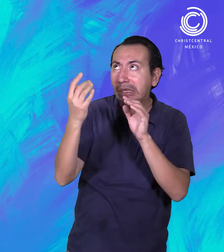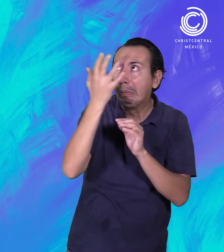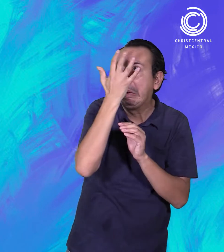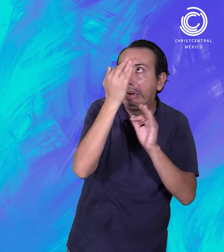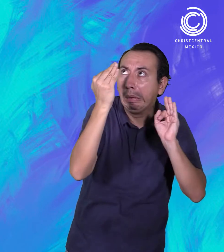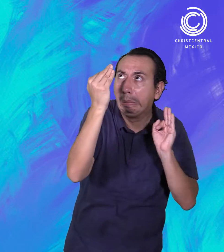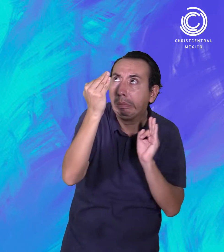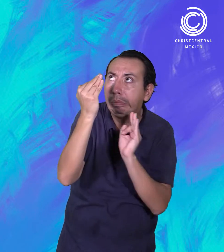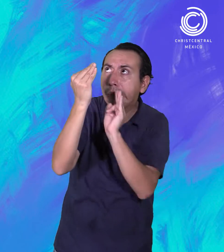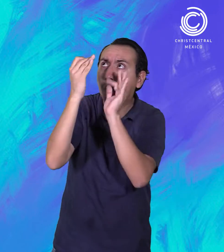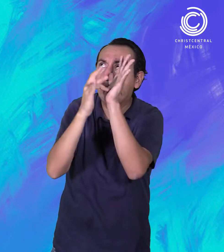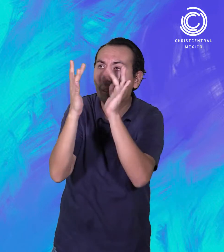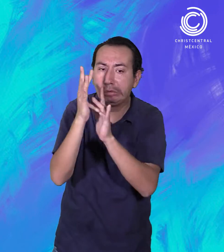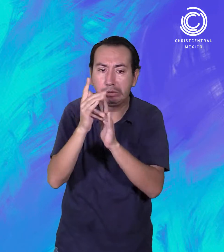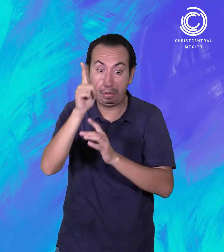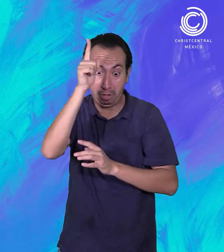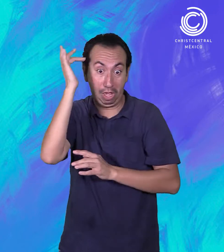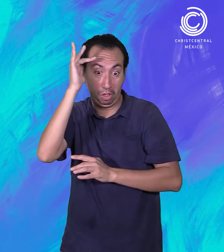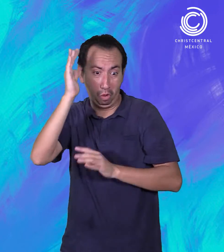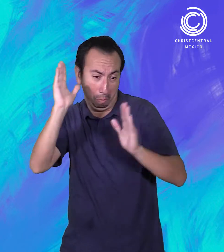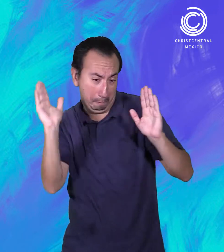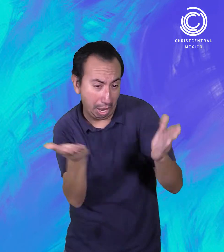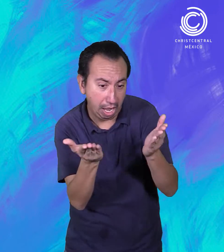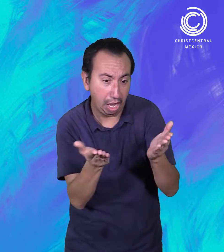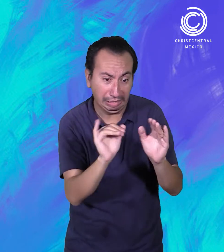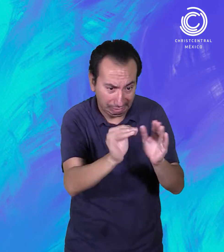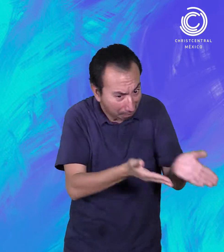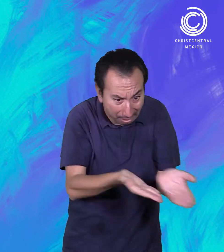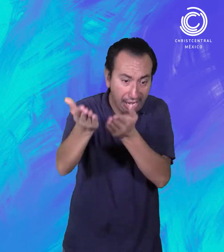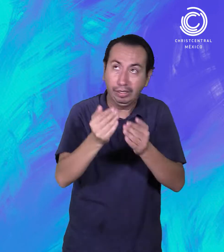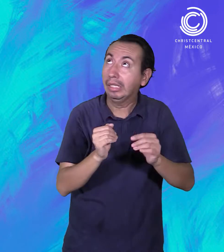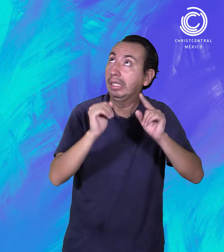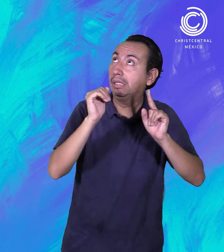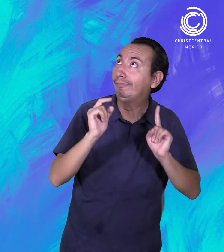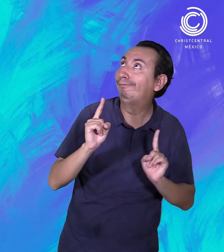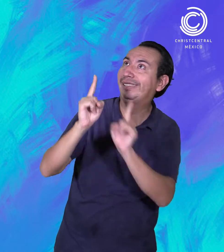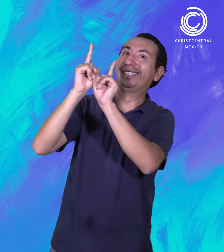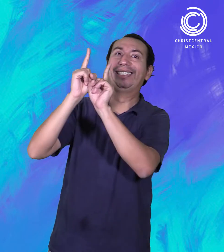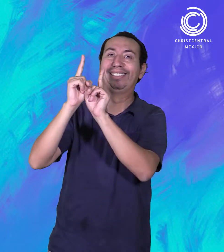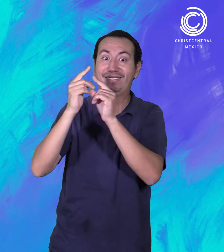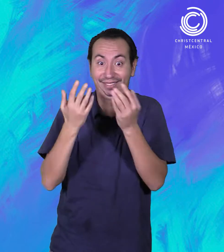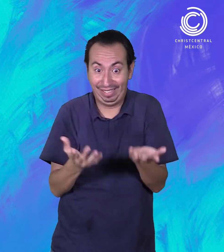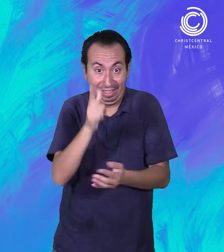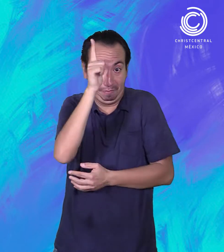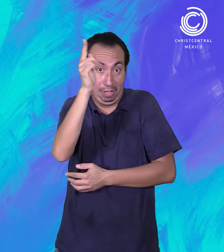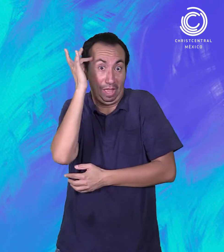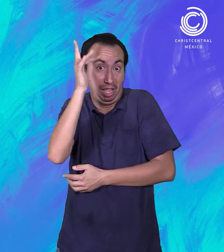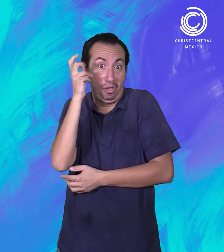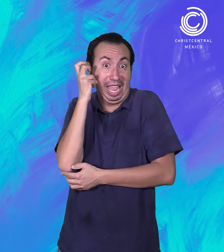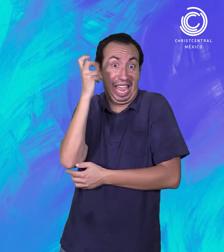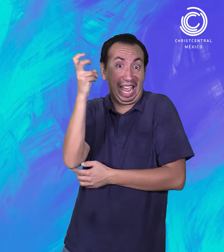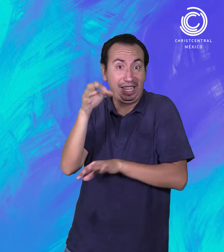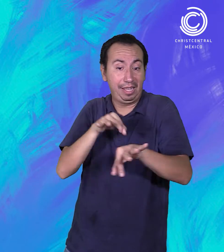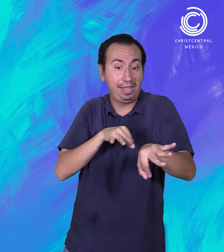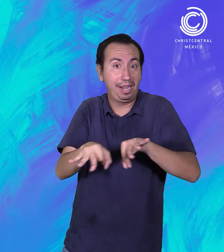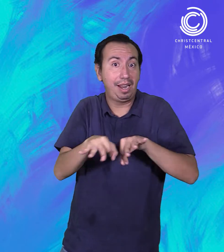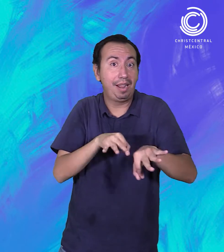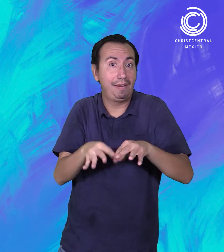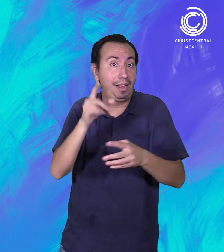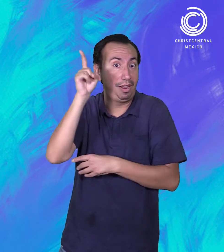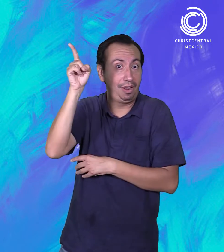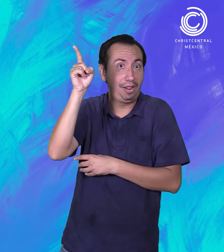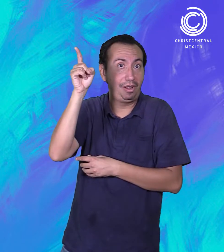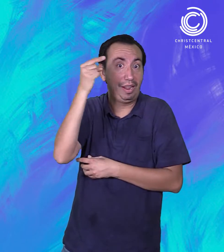escuchados por Dios y que Dios ponga un poco de atención o toda su atención a la petición que nosotros le